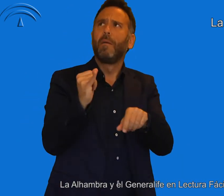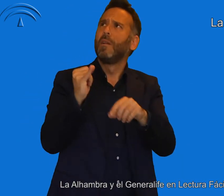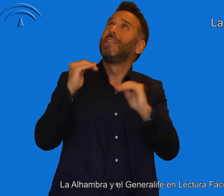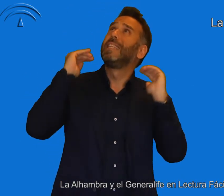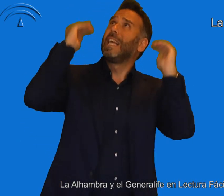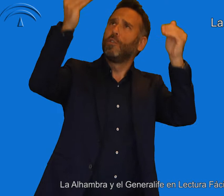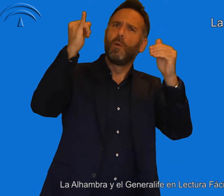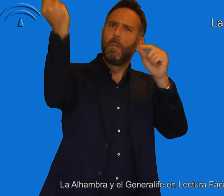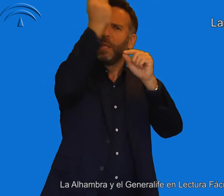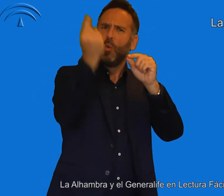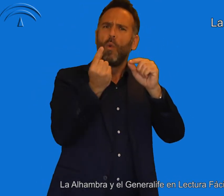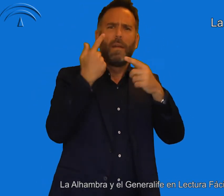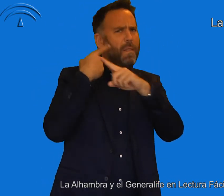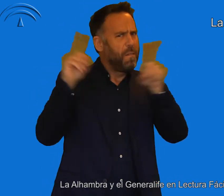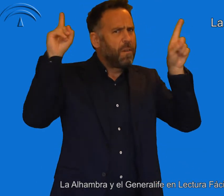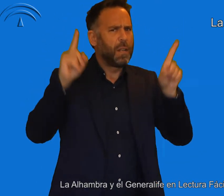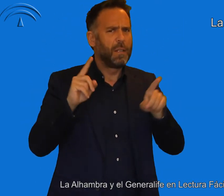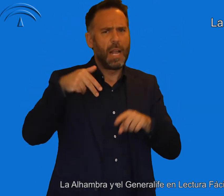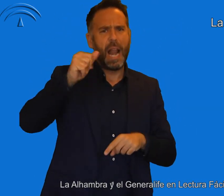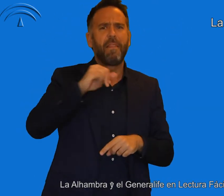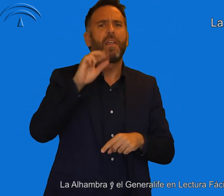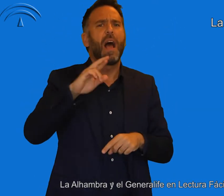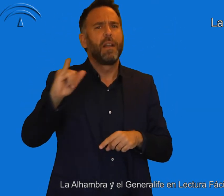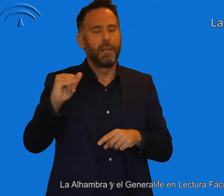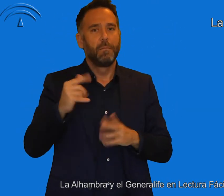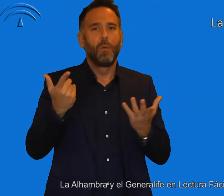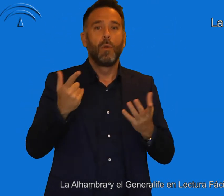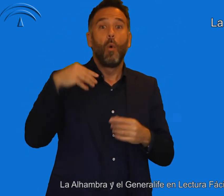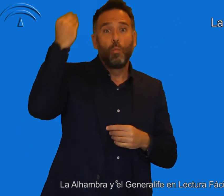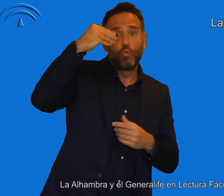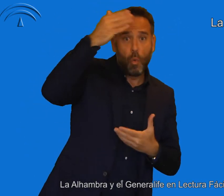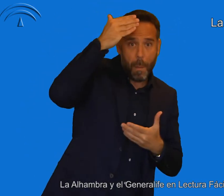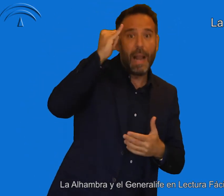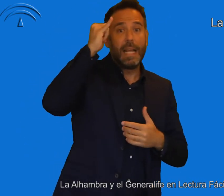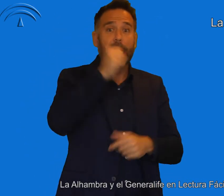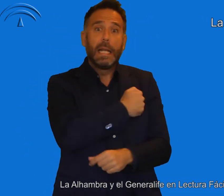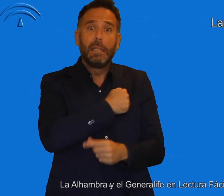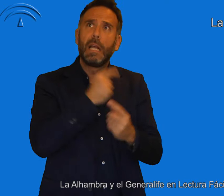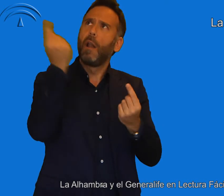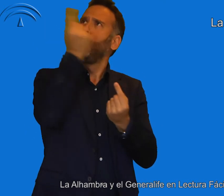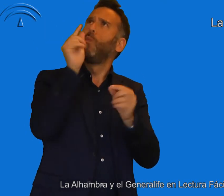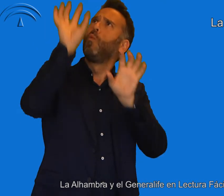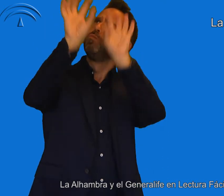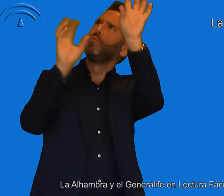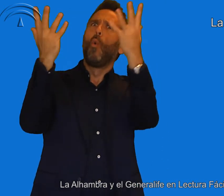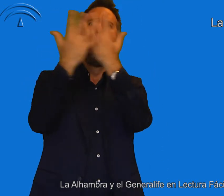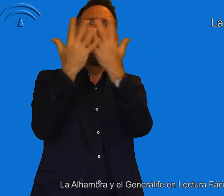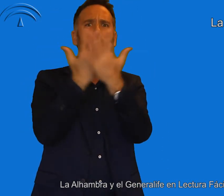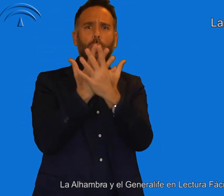la decoración nazarí. En las pinturas, musulmanes y cristianos aparecen juntos. Mohamed V tenía